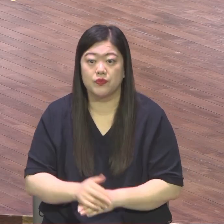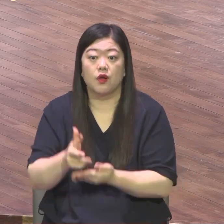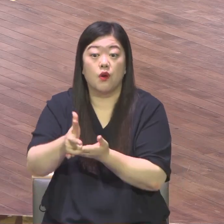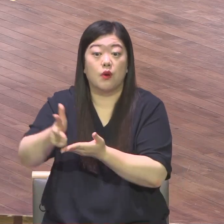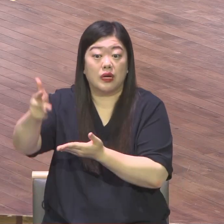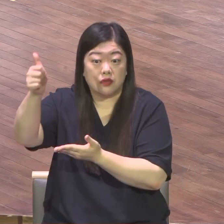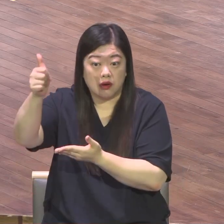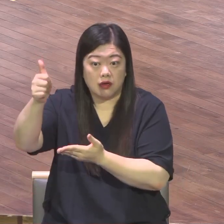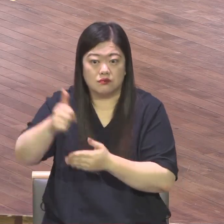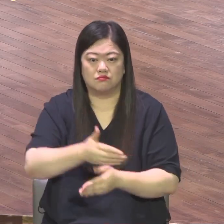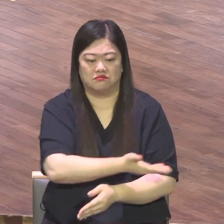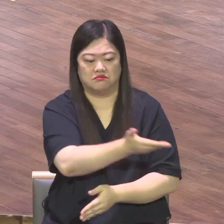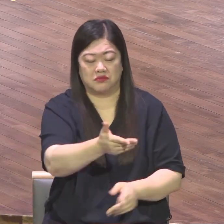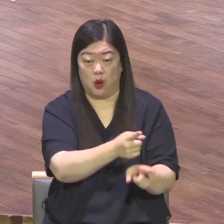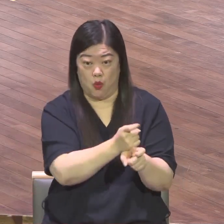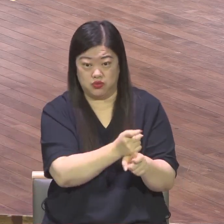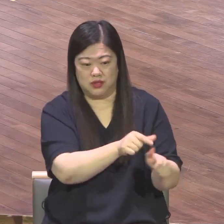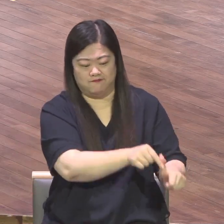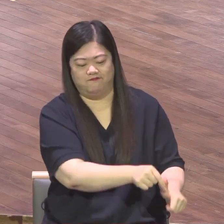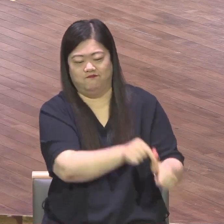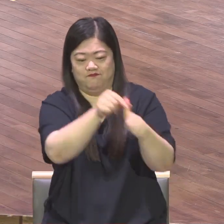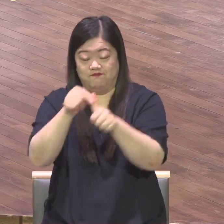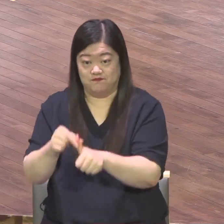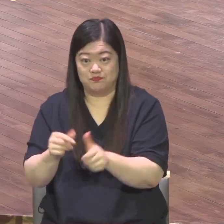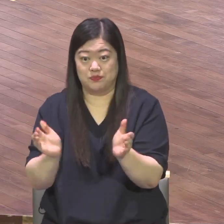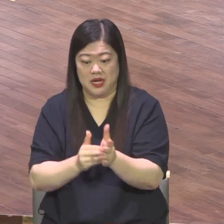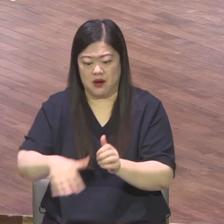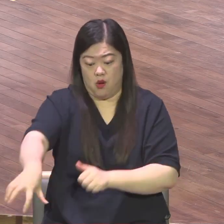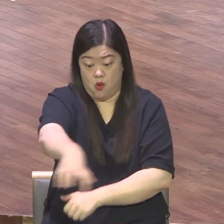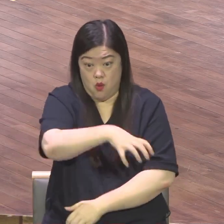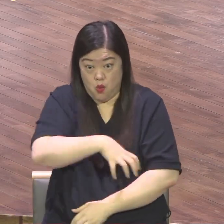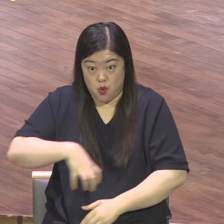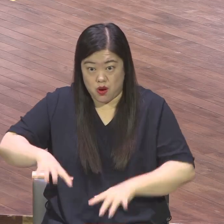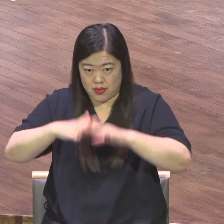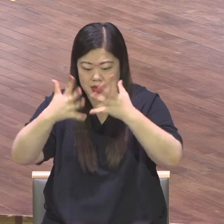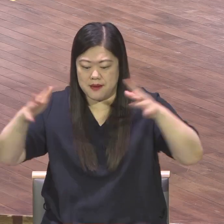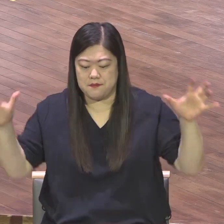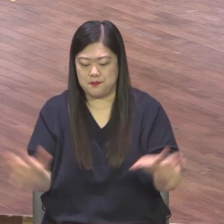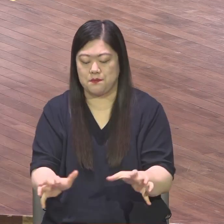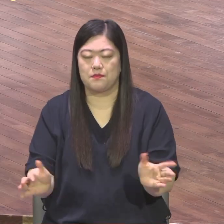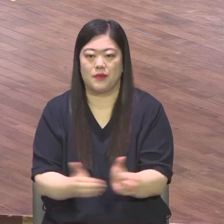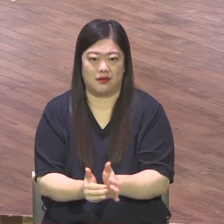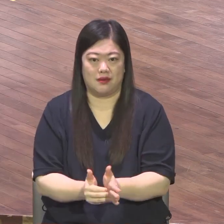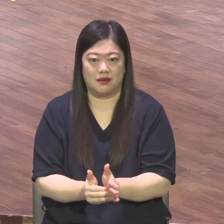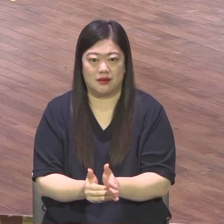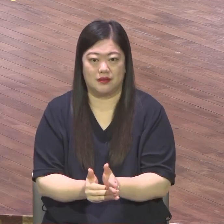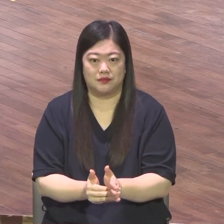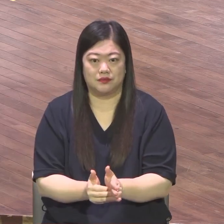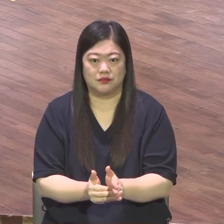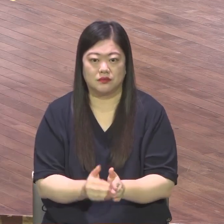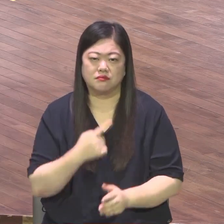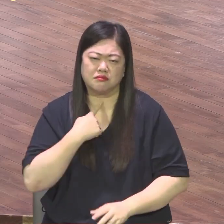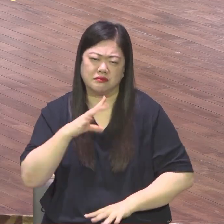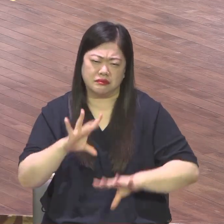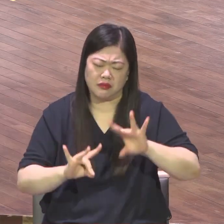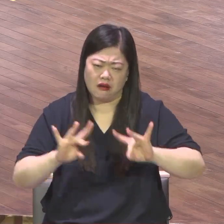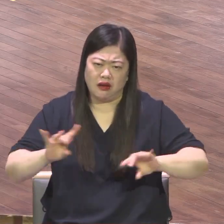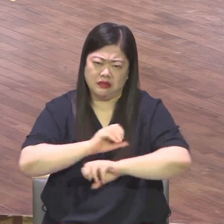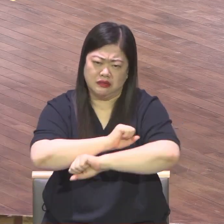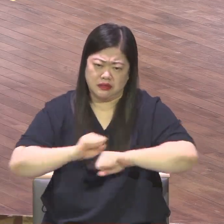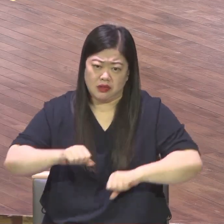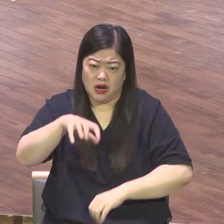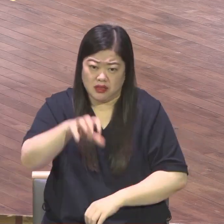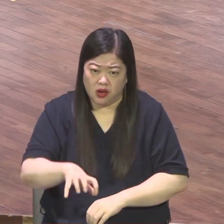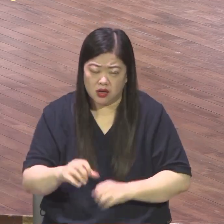손에서 그들을 속량하사 동서남북 각 지방에서부터 모으셨도다. 그들이 광야 사막길에서